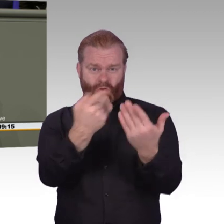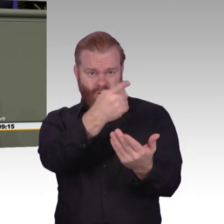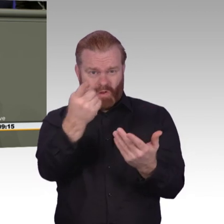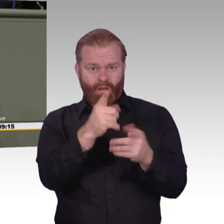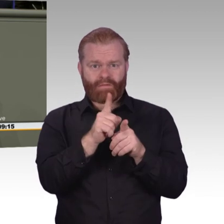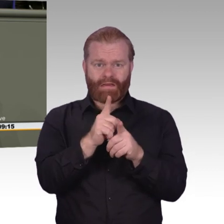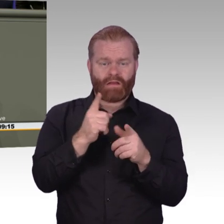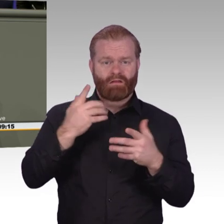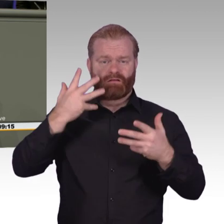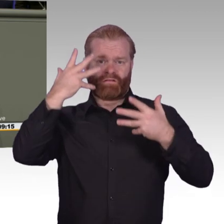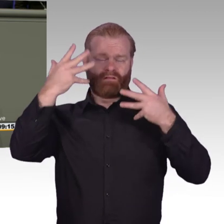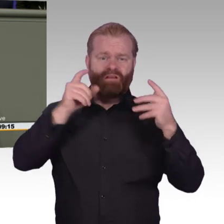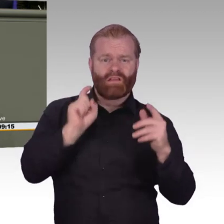Und das Nachsehen hat wieder einmal der Bürger.